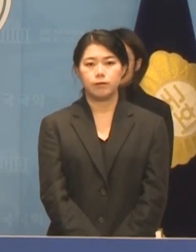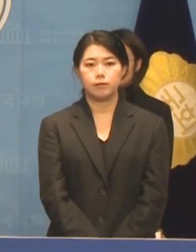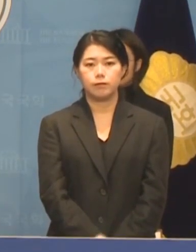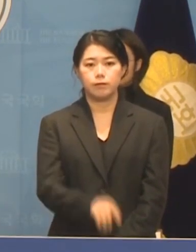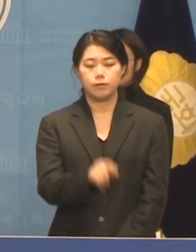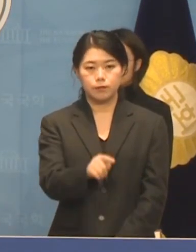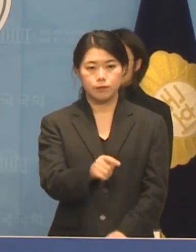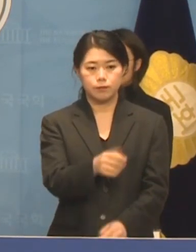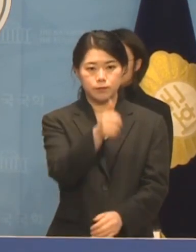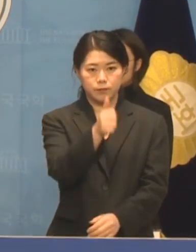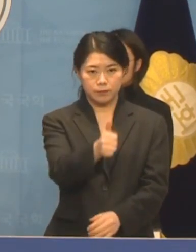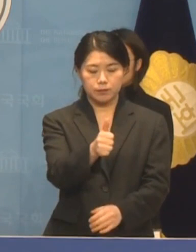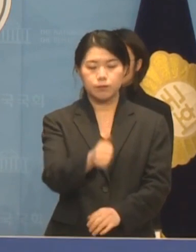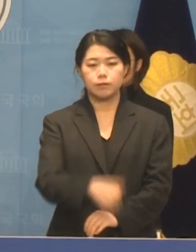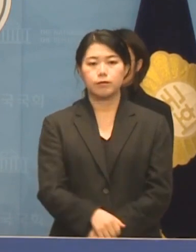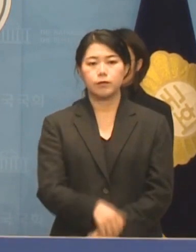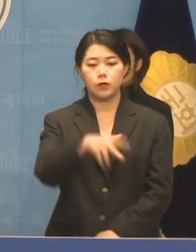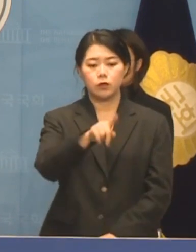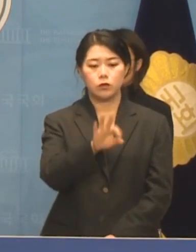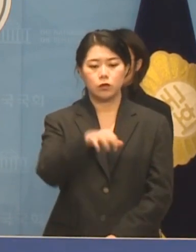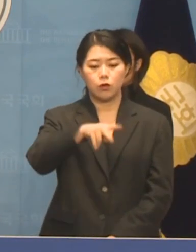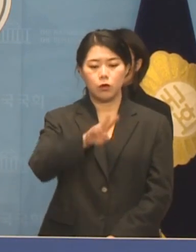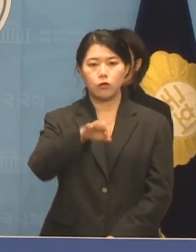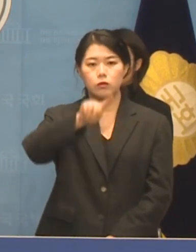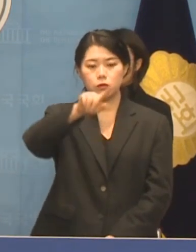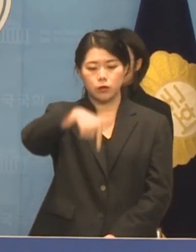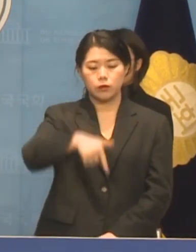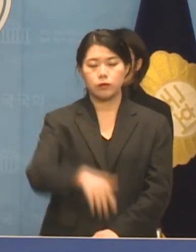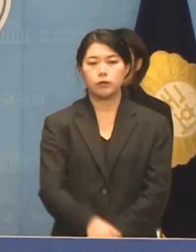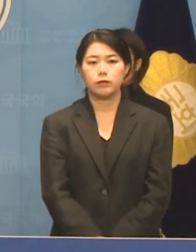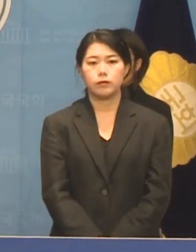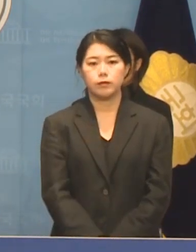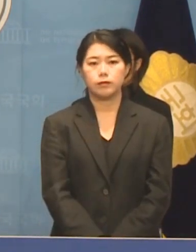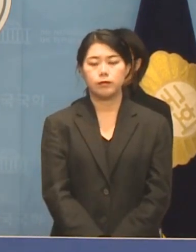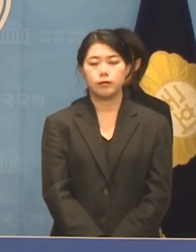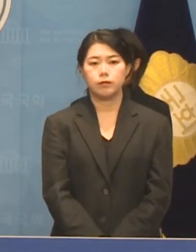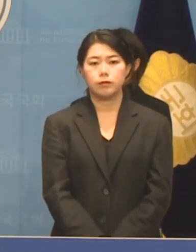마찬가지로 공대의 집행위원장을 맡고 계신 정경섭 위원장님 오셨습니다.